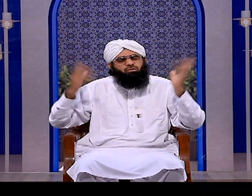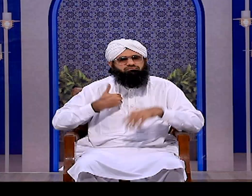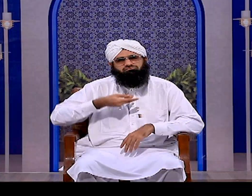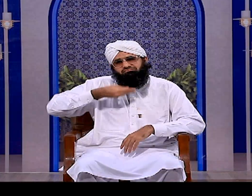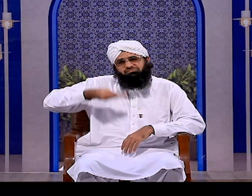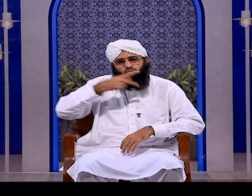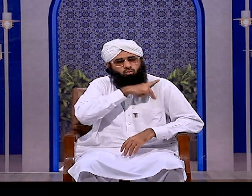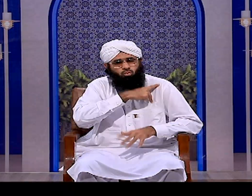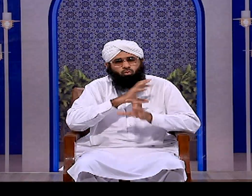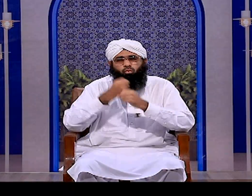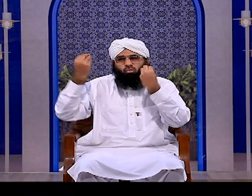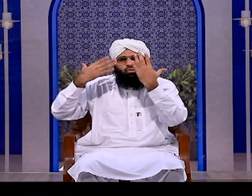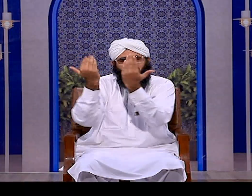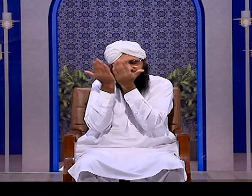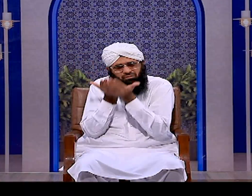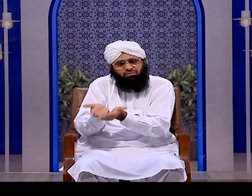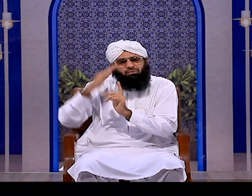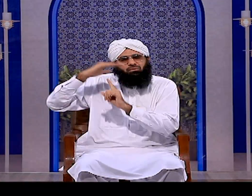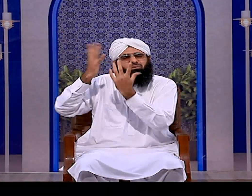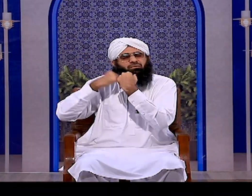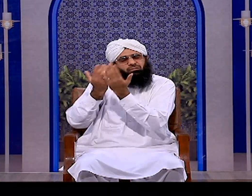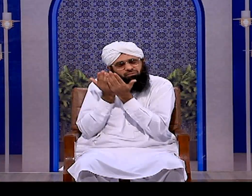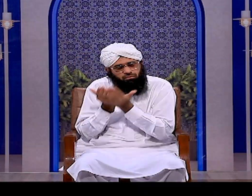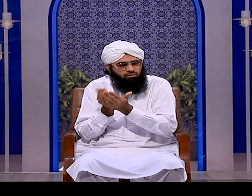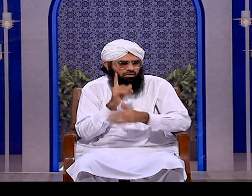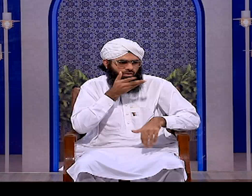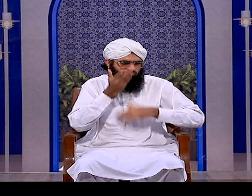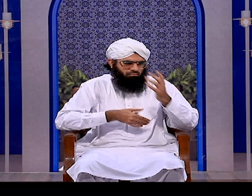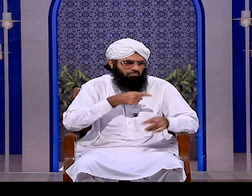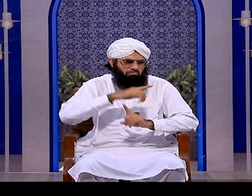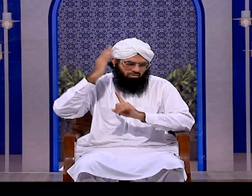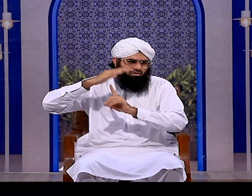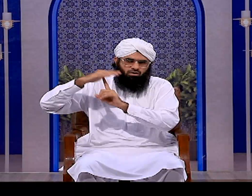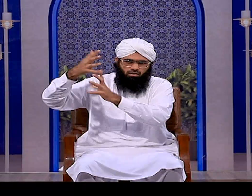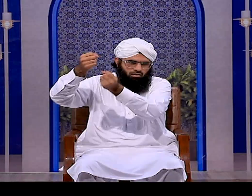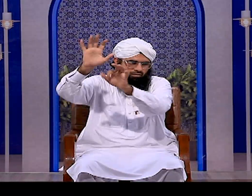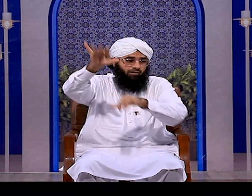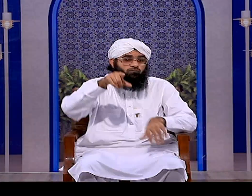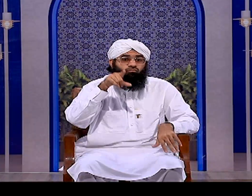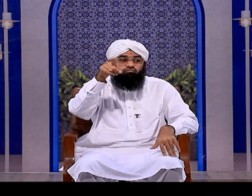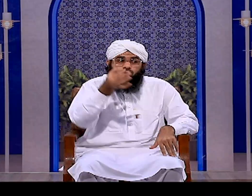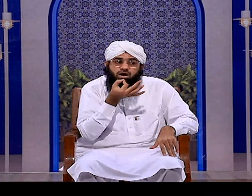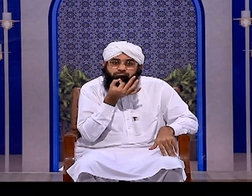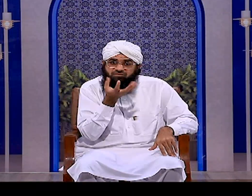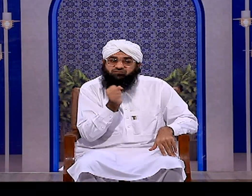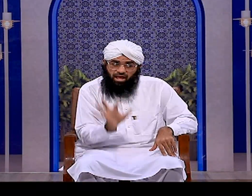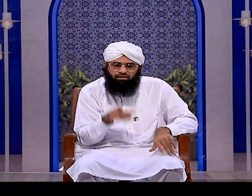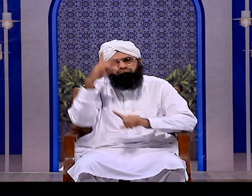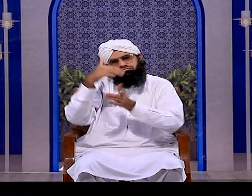سب سے بڑھ کر رحم فرمانے والا ہے، مجھ گناہ گار پر تیری رحمت کب برسے گی؟ اللہ پاک فرمائے